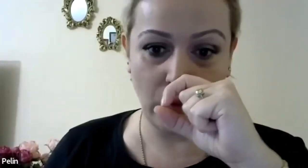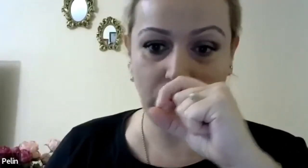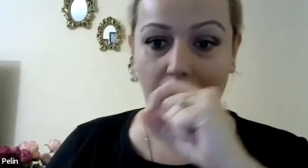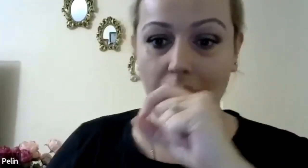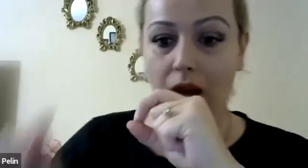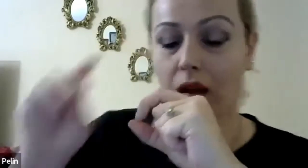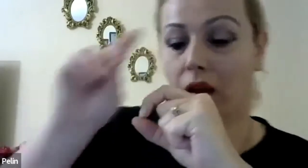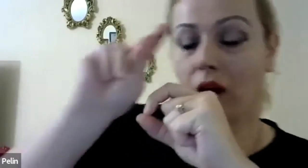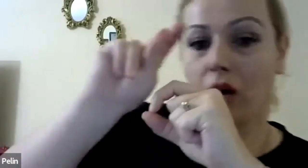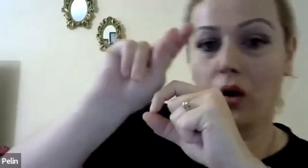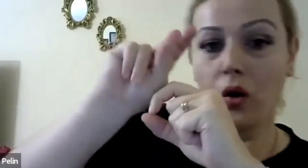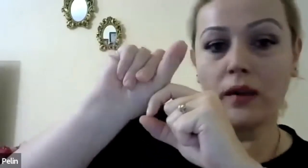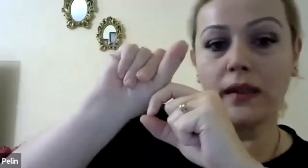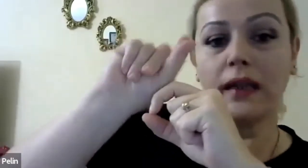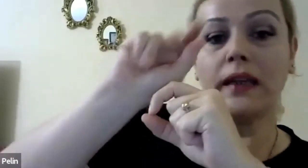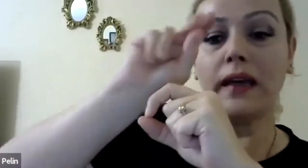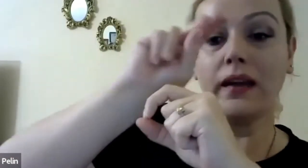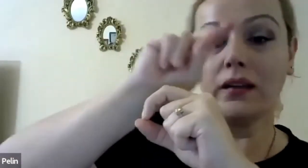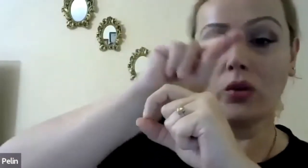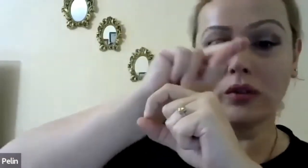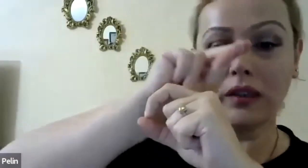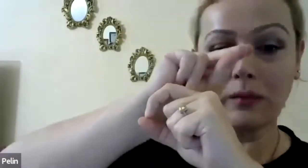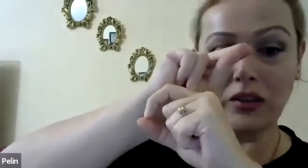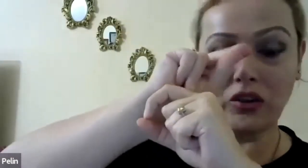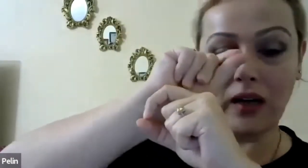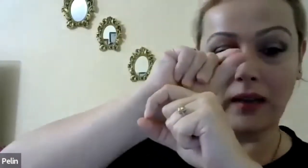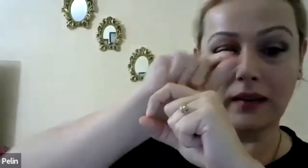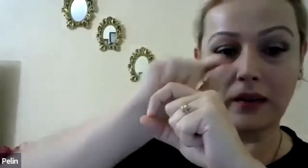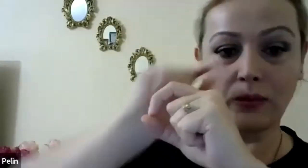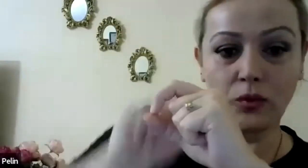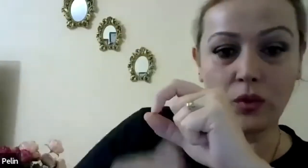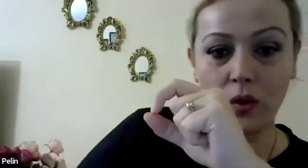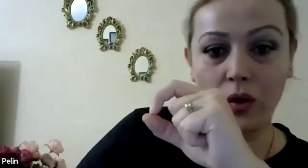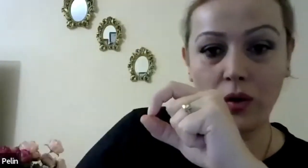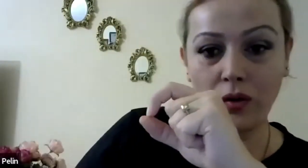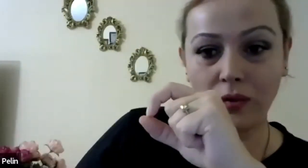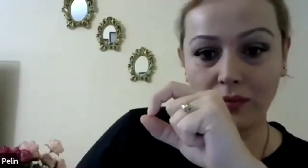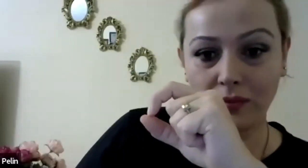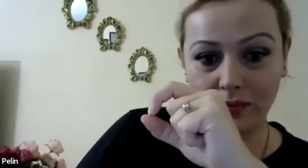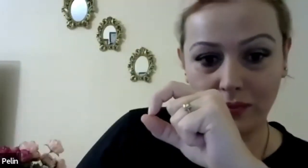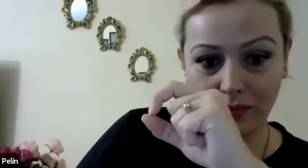Güzel. Ö'de yine noktalama işaretini yapıyorum. Ö.